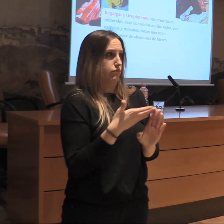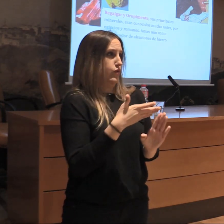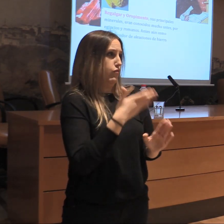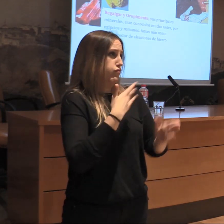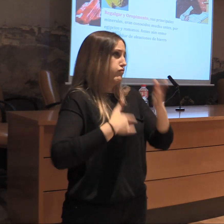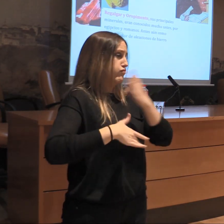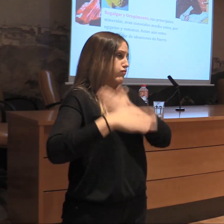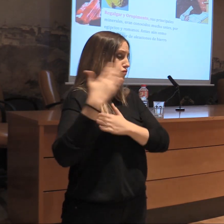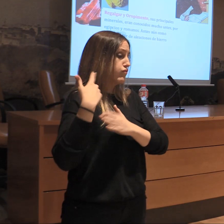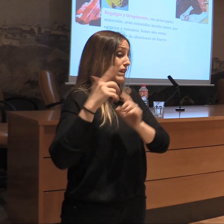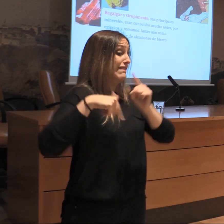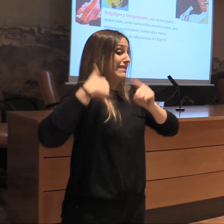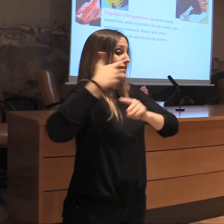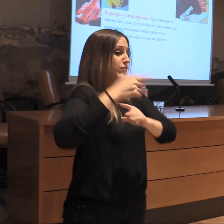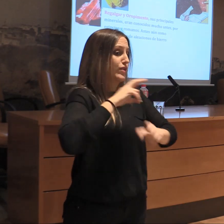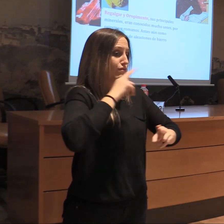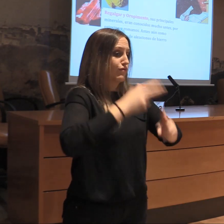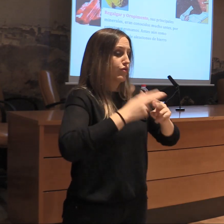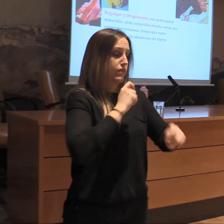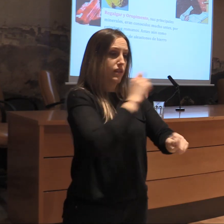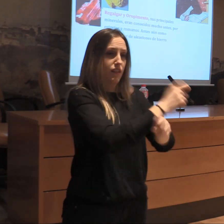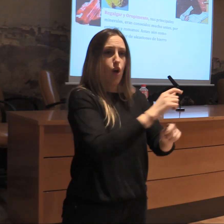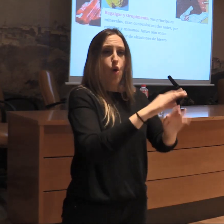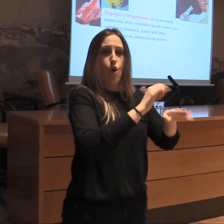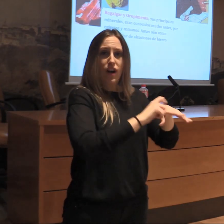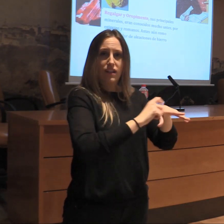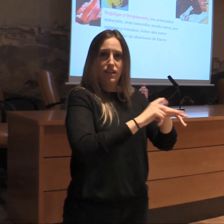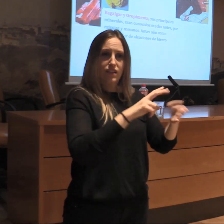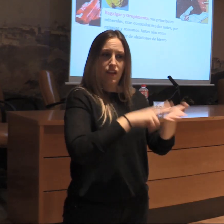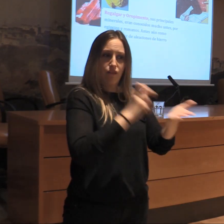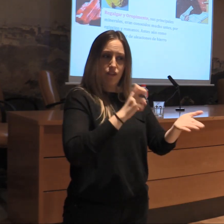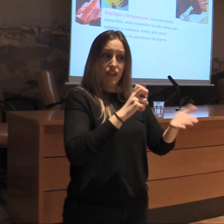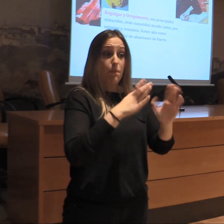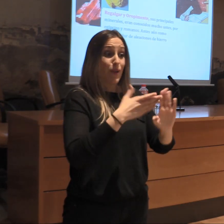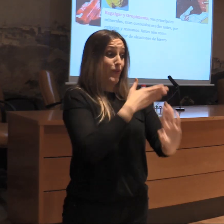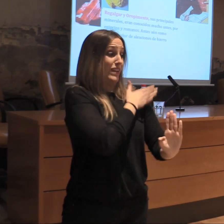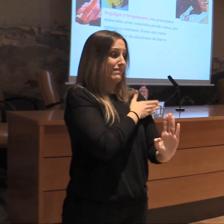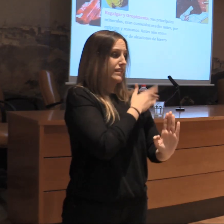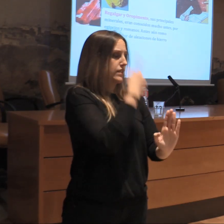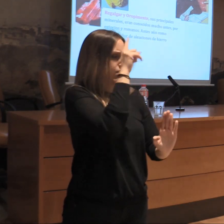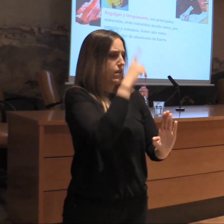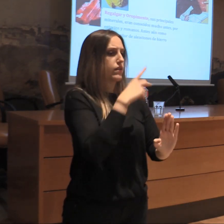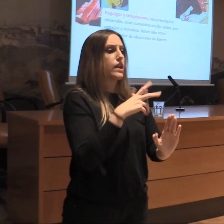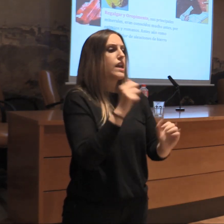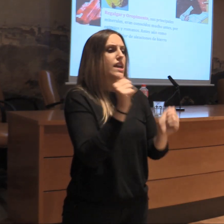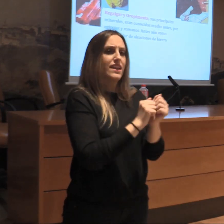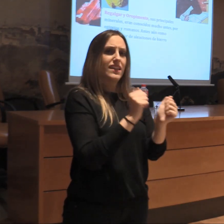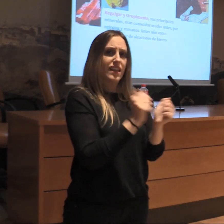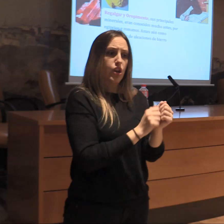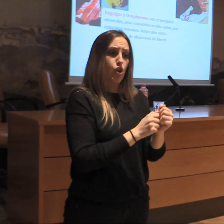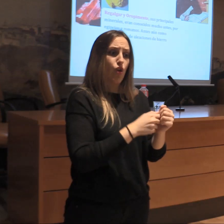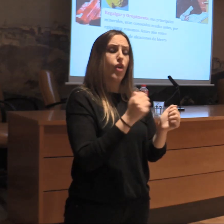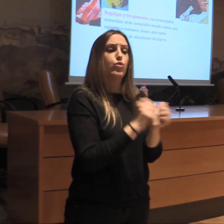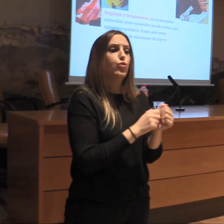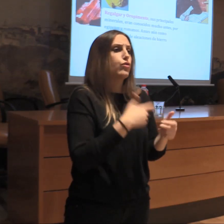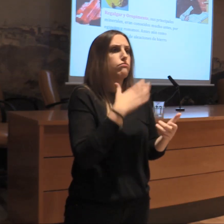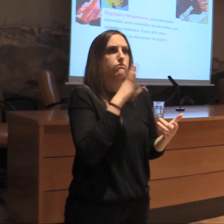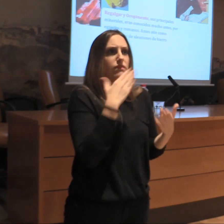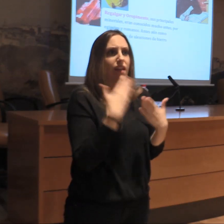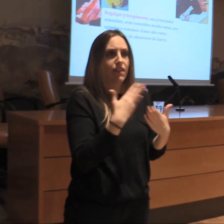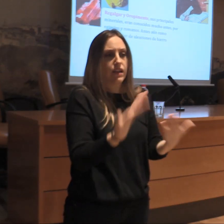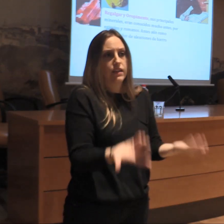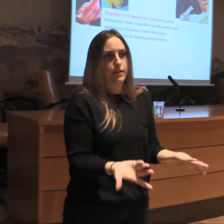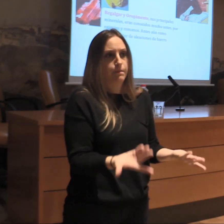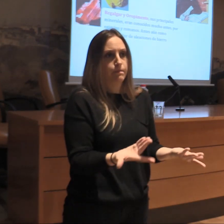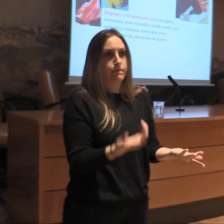haberle dado nombre o conocer sus propiedades físicas, se sabía que el hierro se endurecía cuando se le añadía